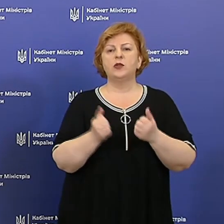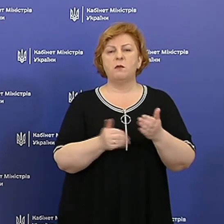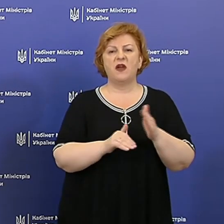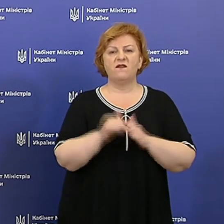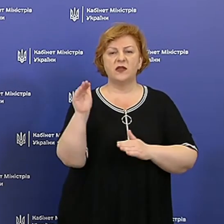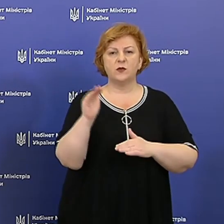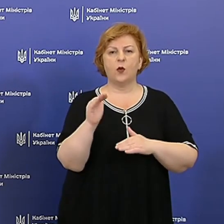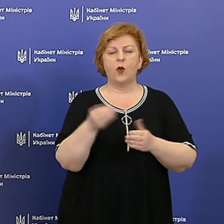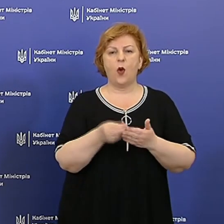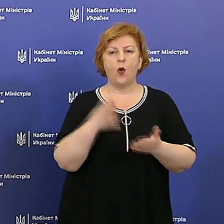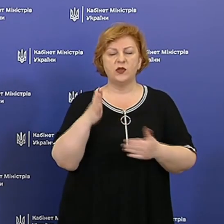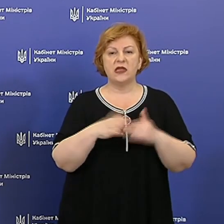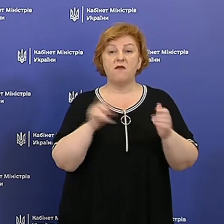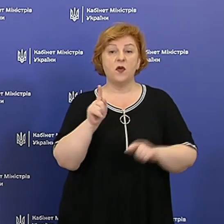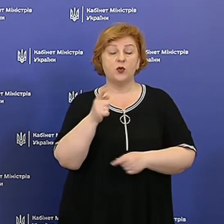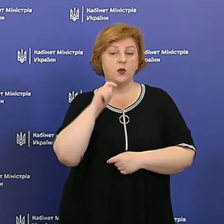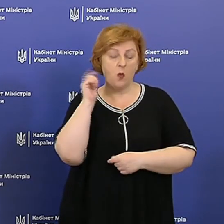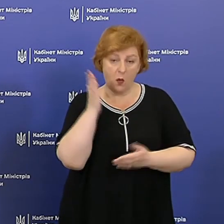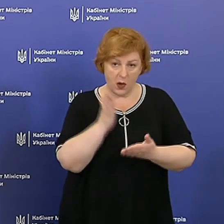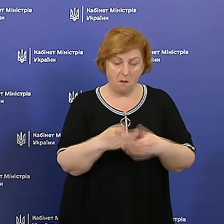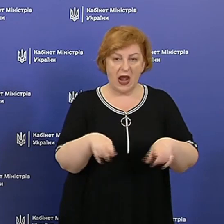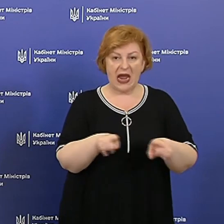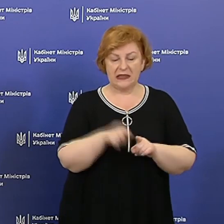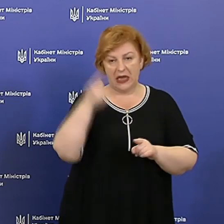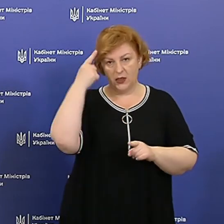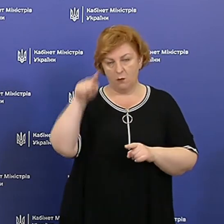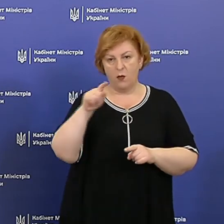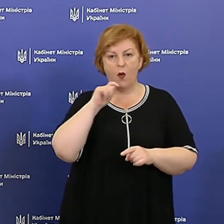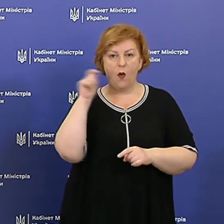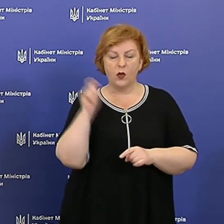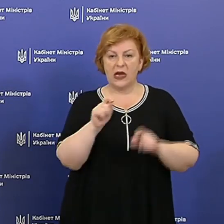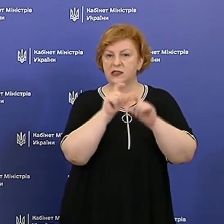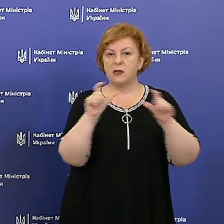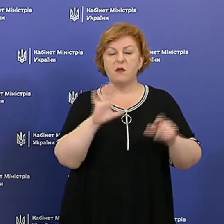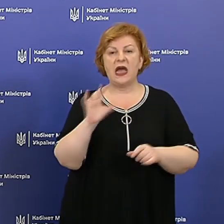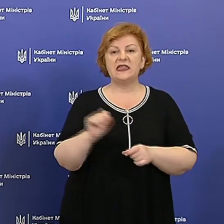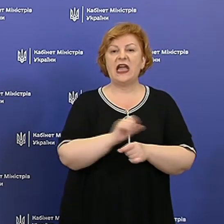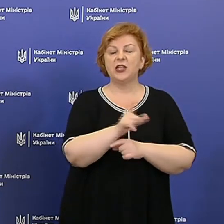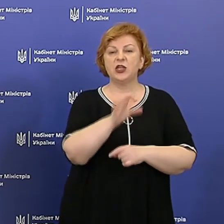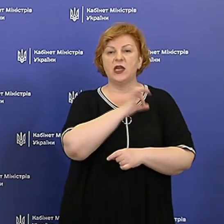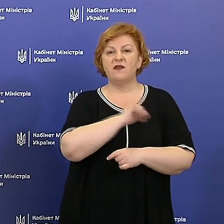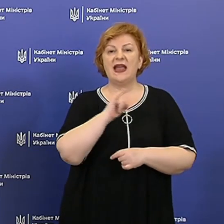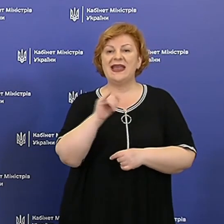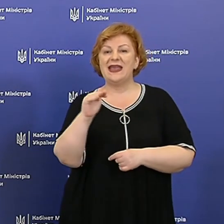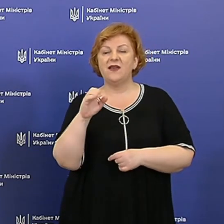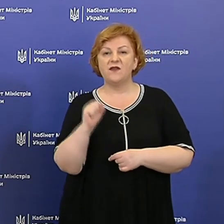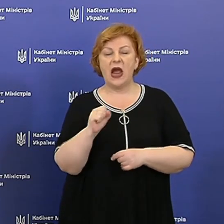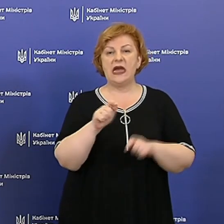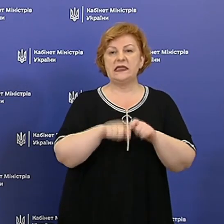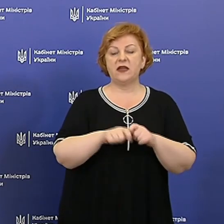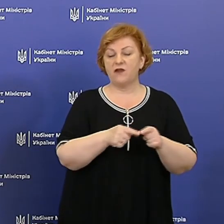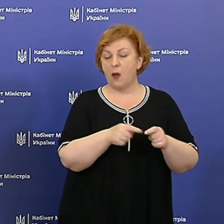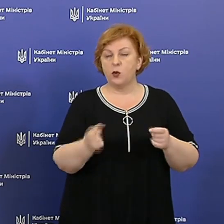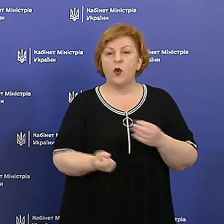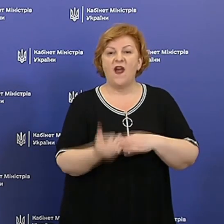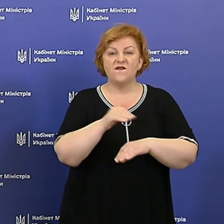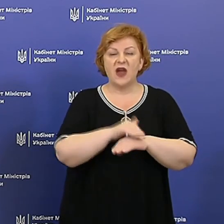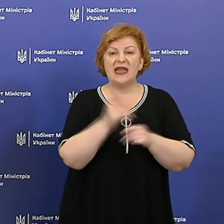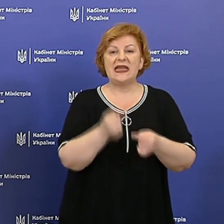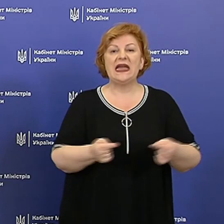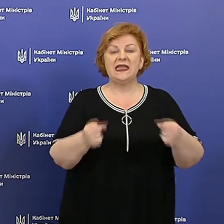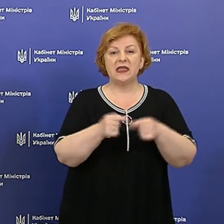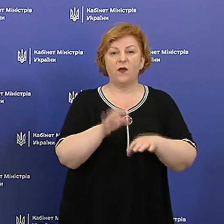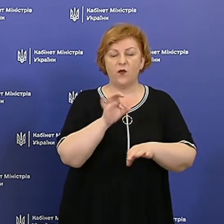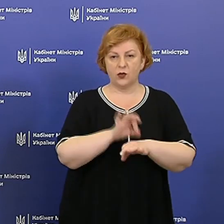Чому Україна, маючи таку розробку вітчизняної компанії, не широко використовує ІФА-тестування у процесі виявлення і